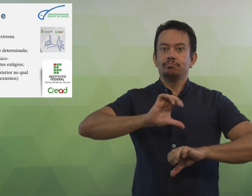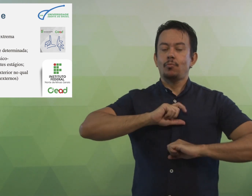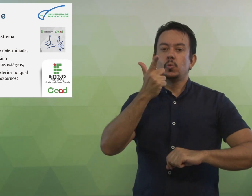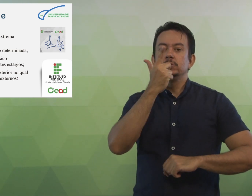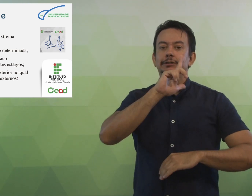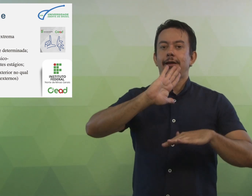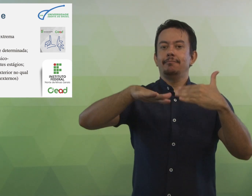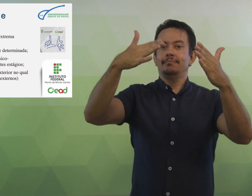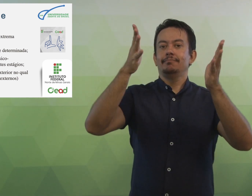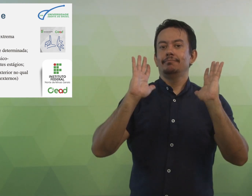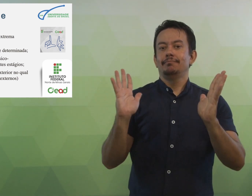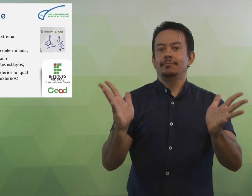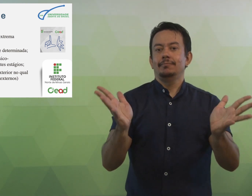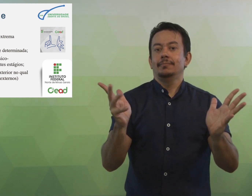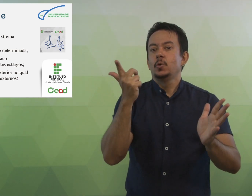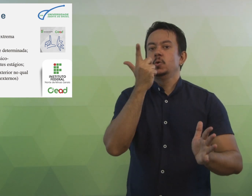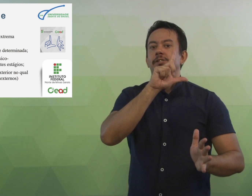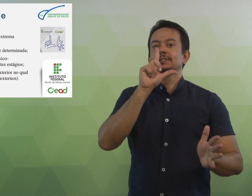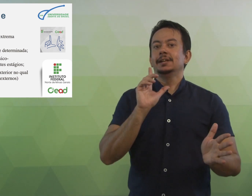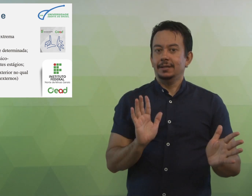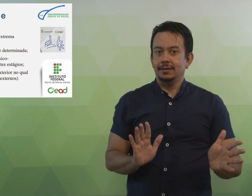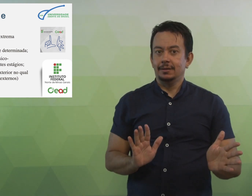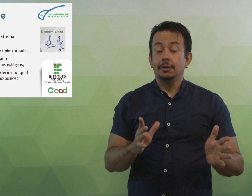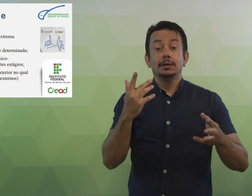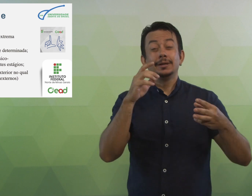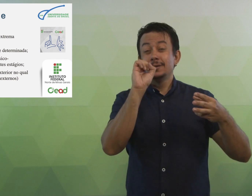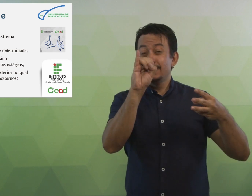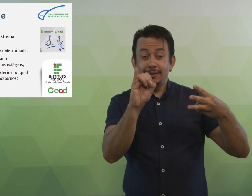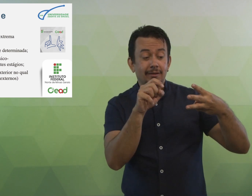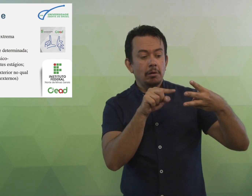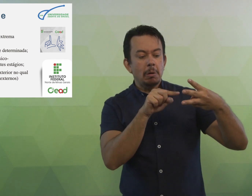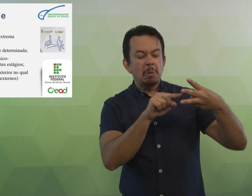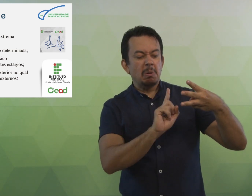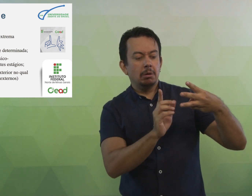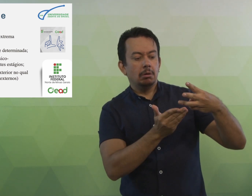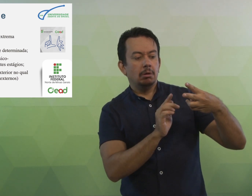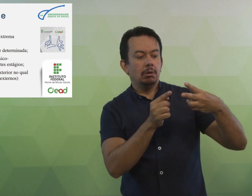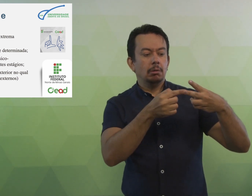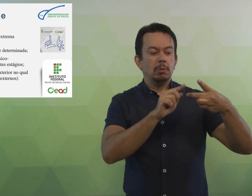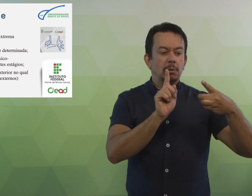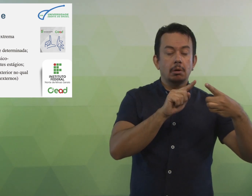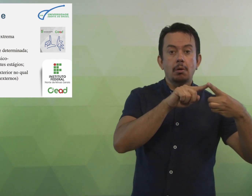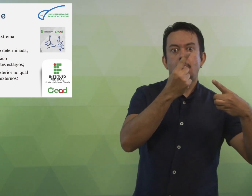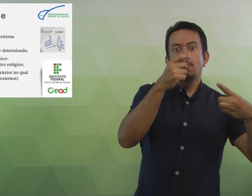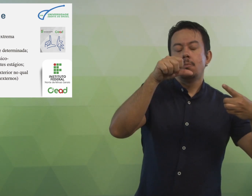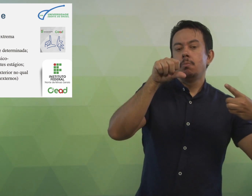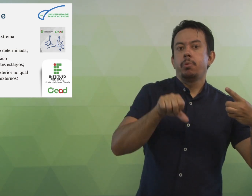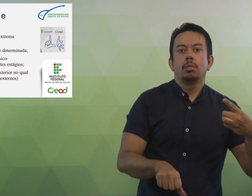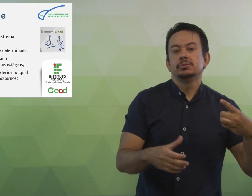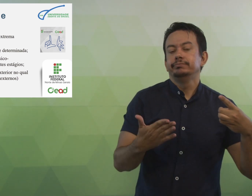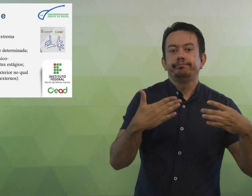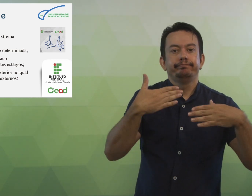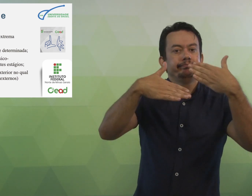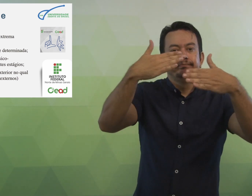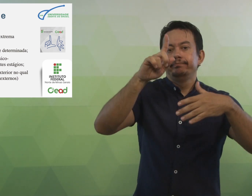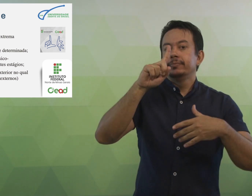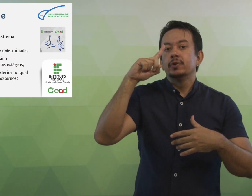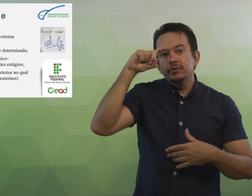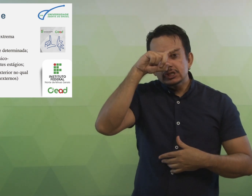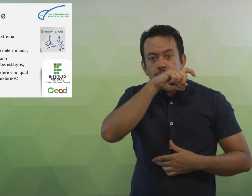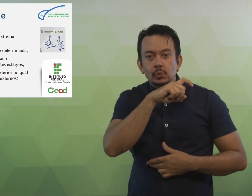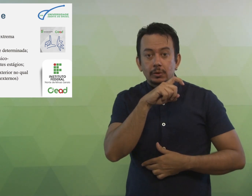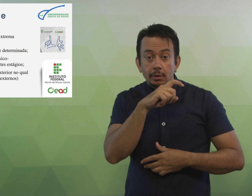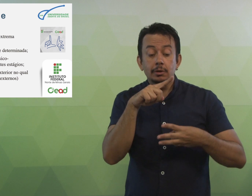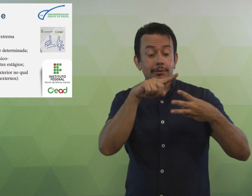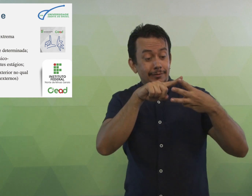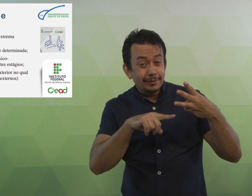Então, esses três fatores, eles são muito importantes para o desenvolvimento da linguagem. Se porventura